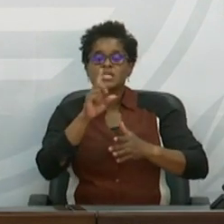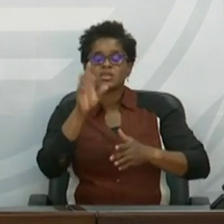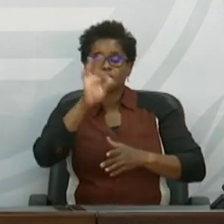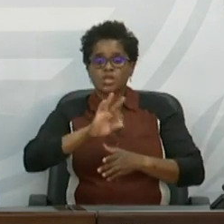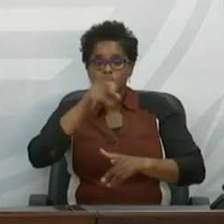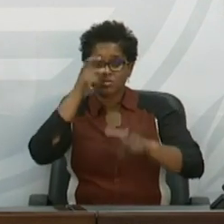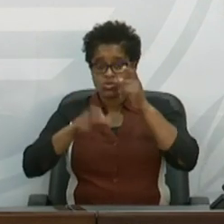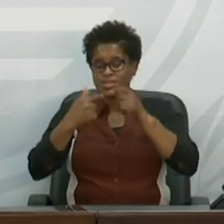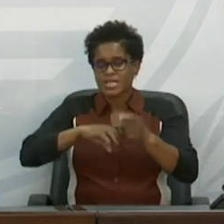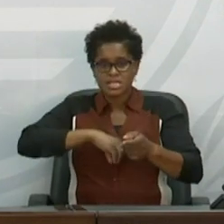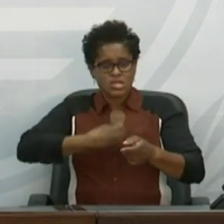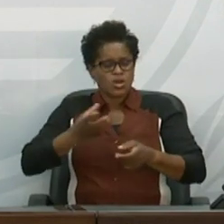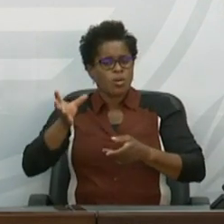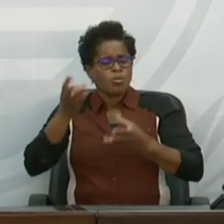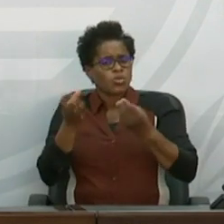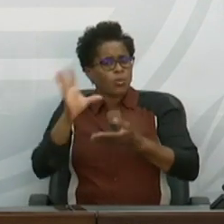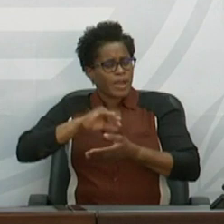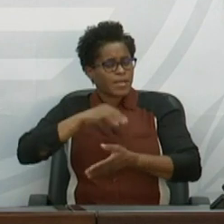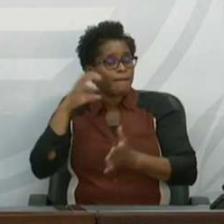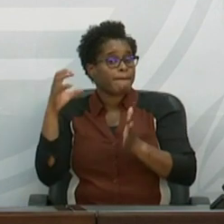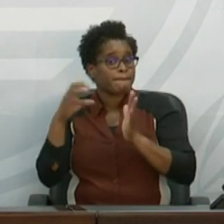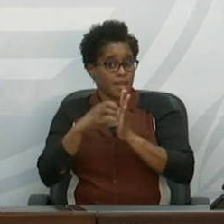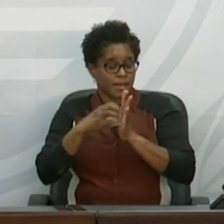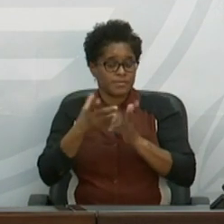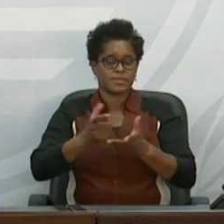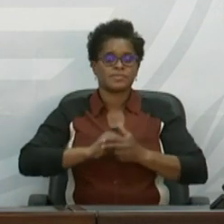pessoas que tinham sintomas muito mais marcantes.